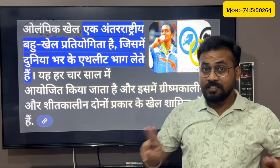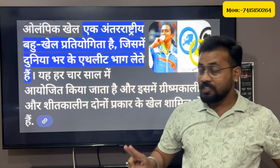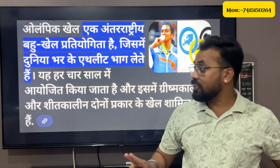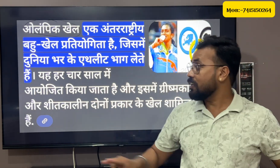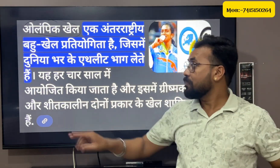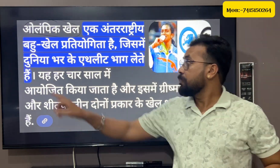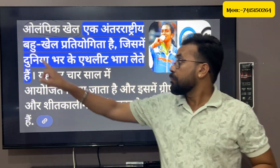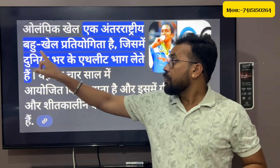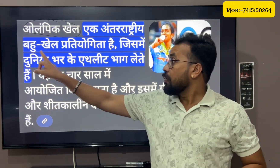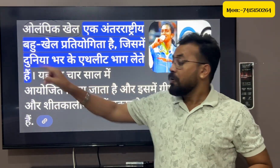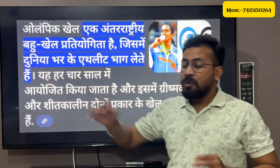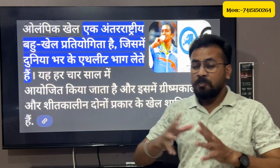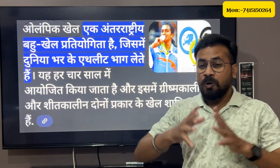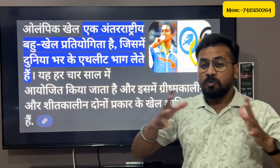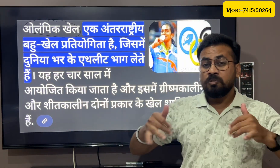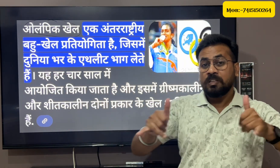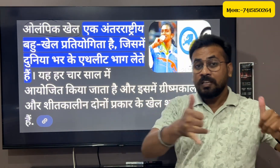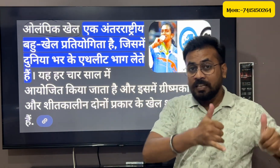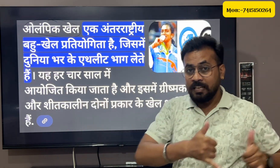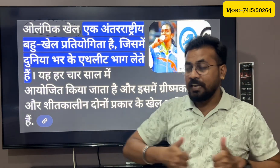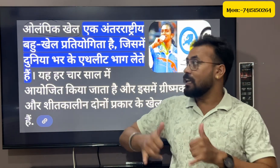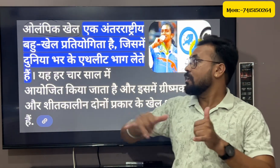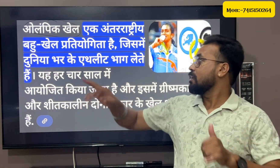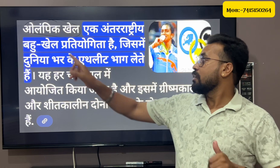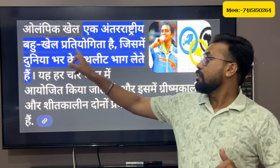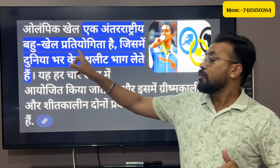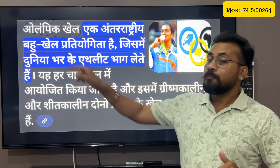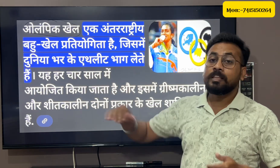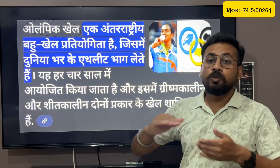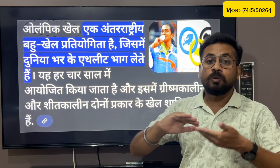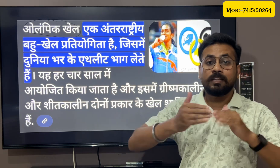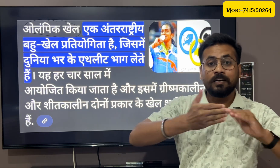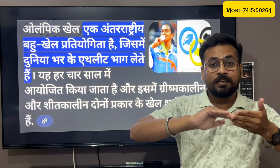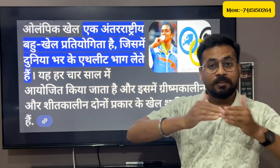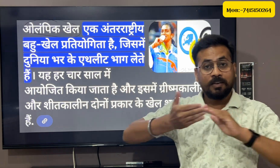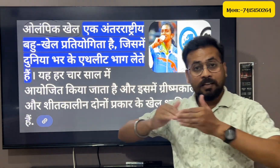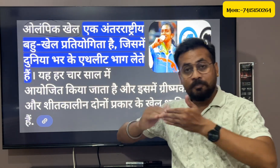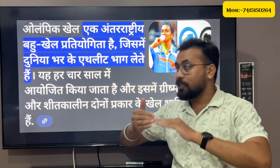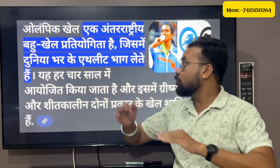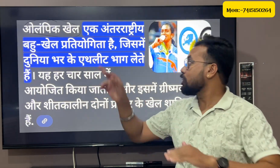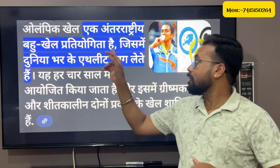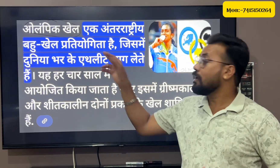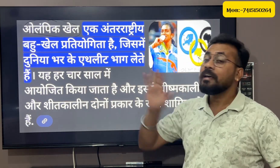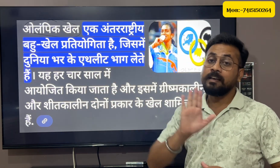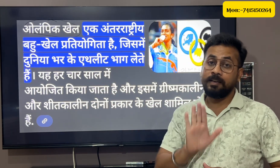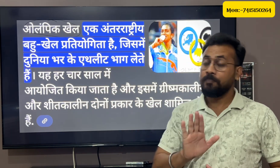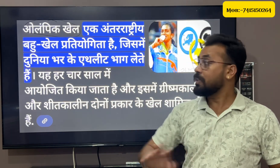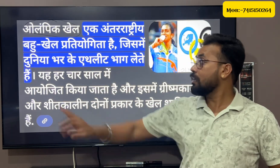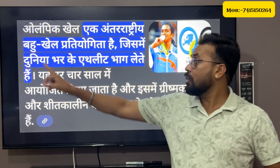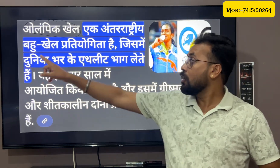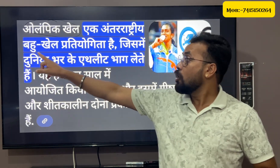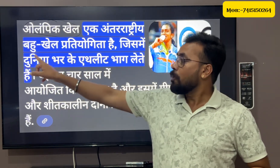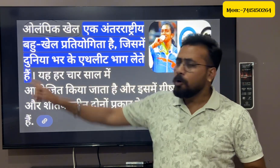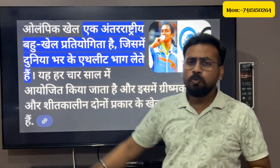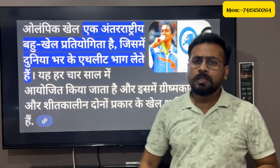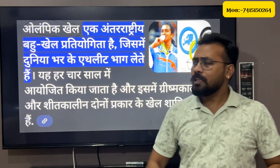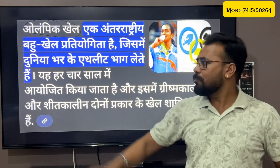अंतरराष्ट्रीय बहु खेल प्रतियोगिता है ना, प्रतियोगिता है। ठीक है ना, बहु मतलब,